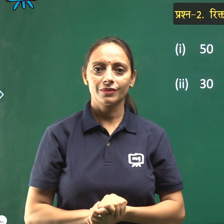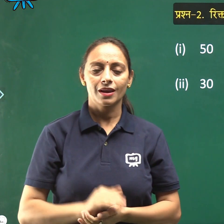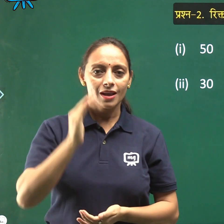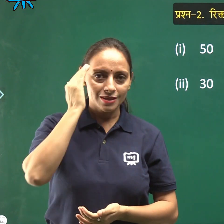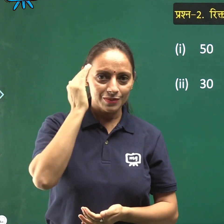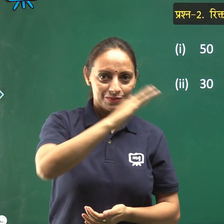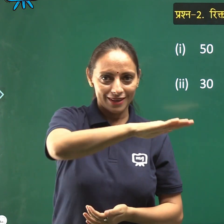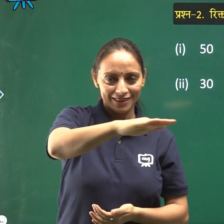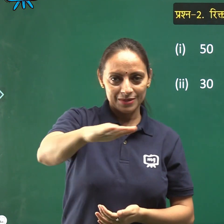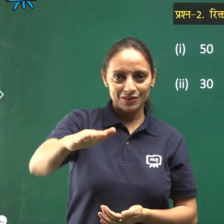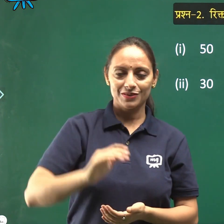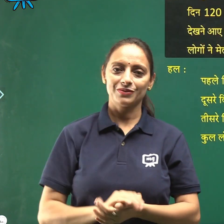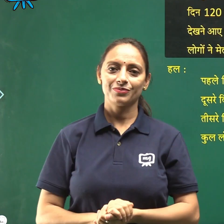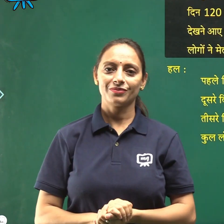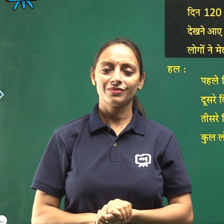समझ में आया बच्चों?